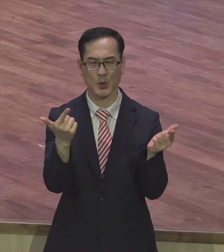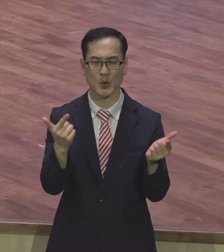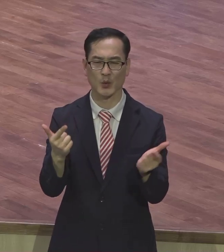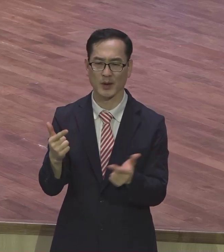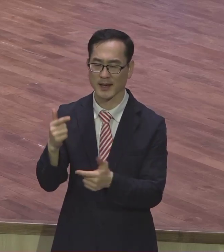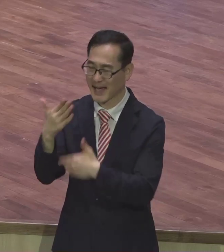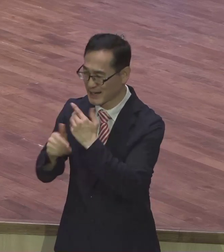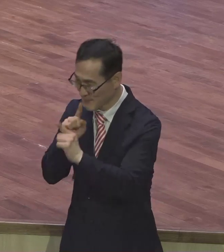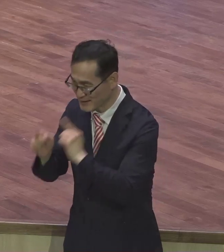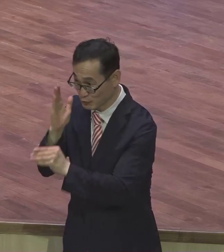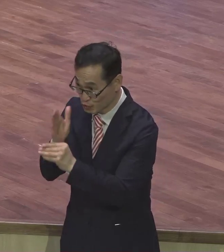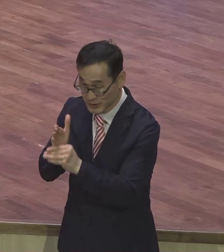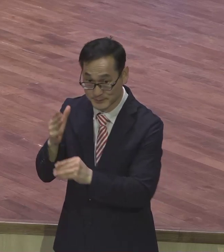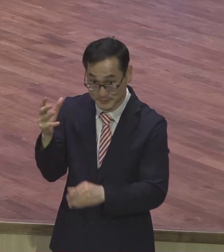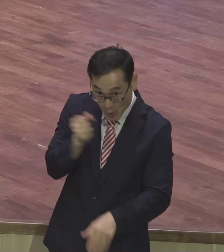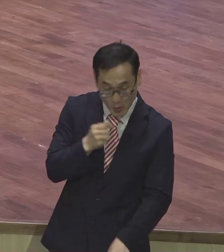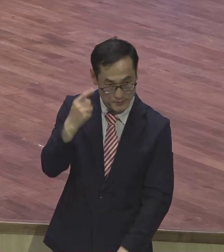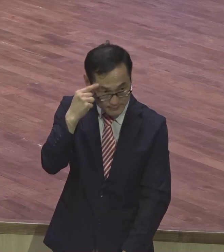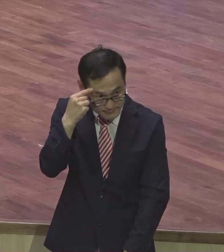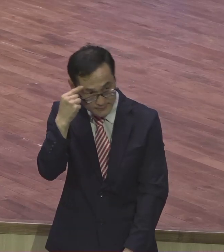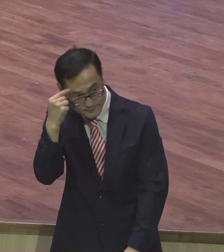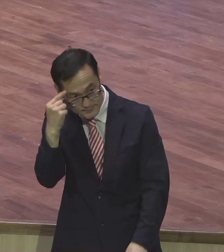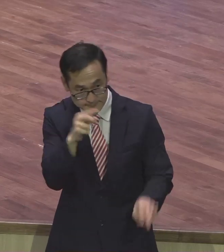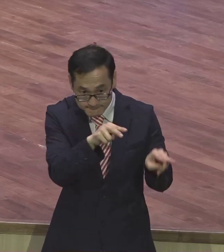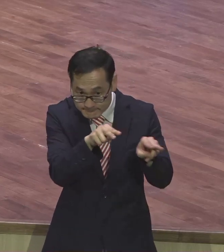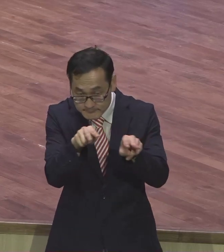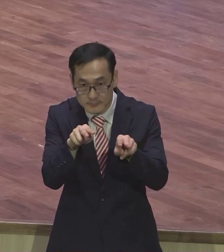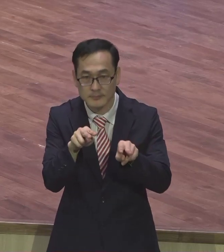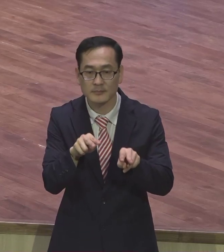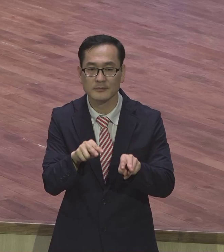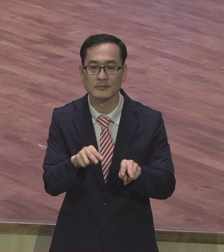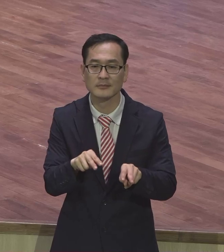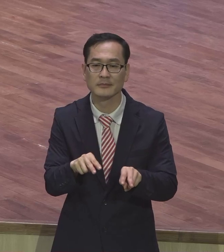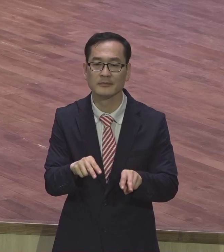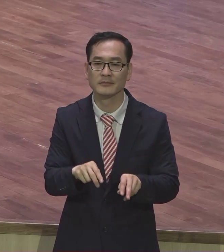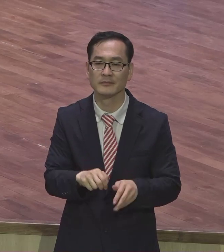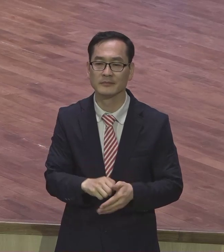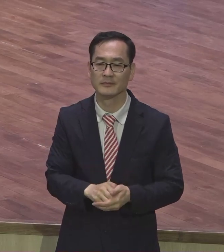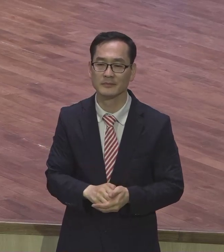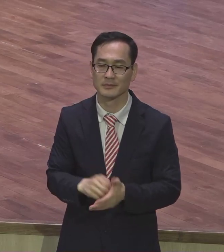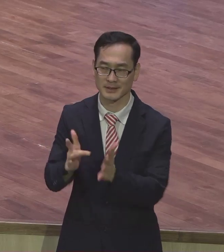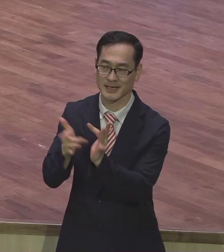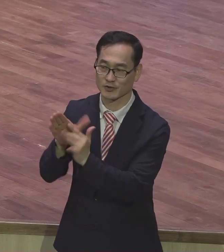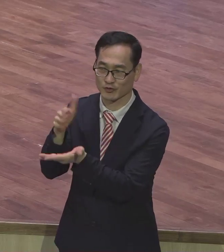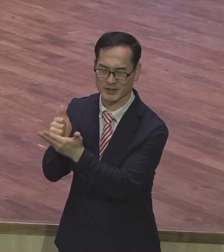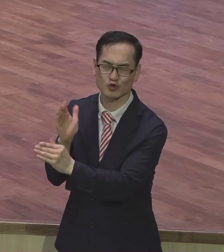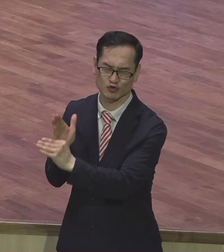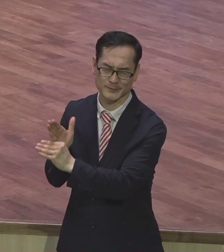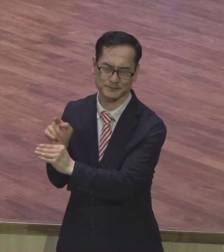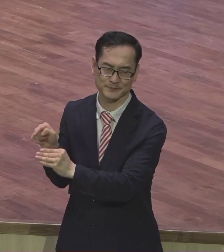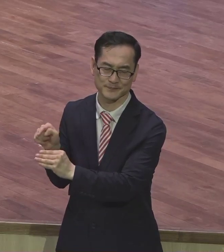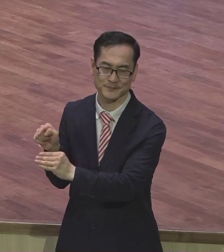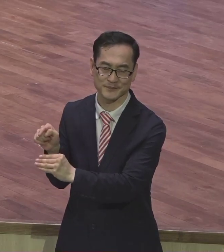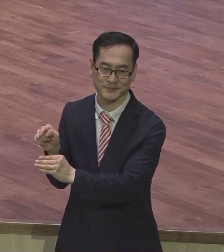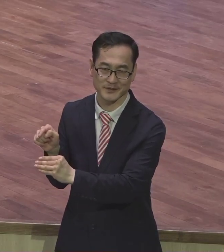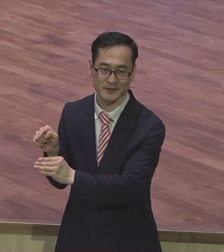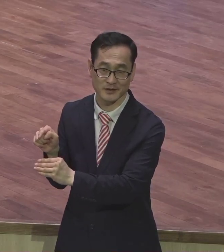여정이 복음이 뭐예요 예수 그리스도예요 모든 해석을 예수 그리스도의 중심으로 그래서 이런 책이 있어요